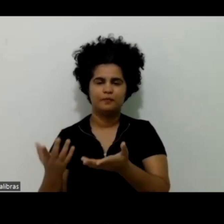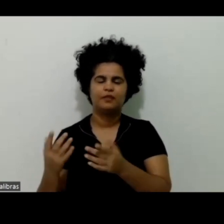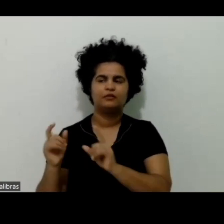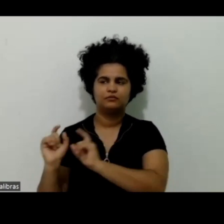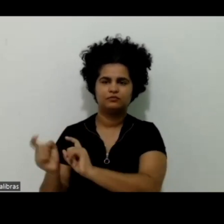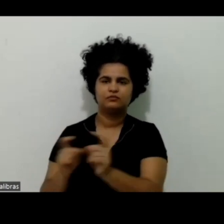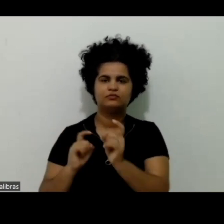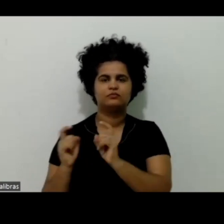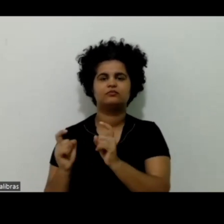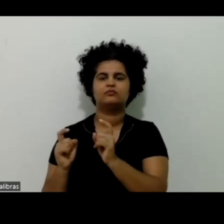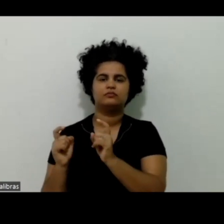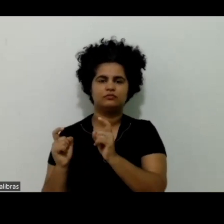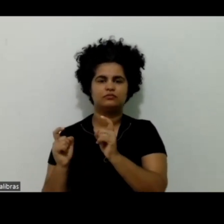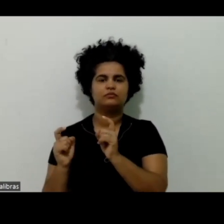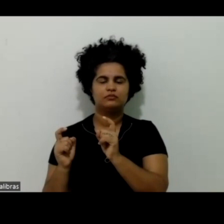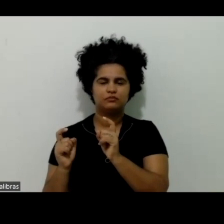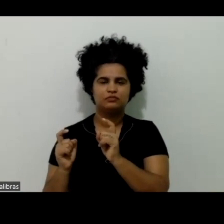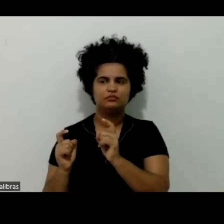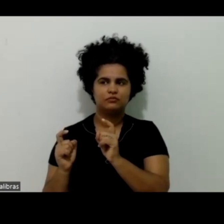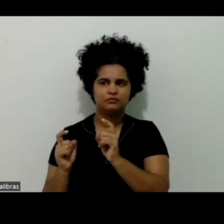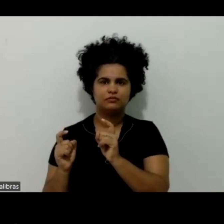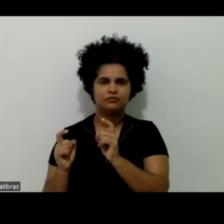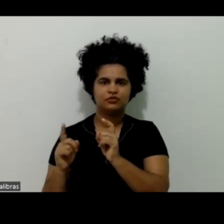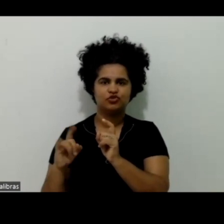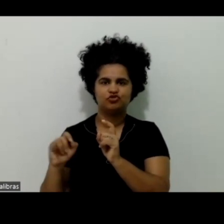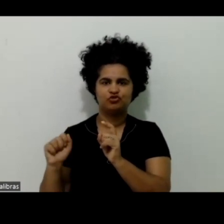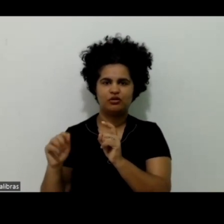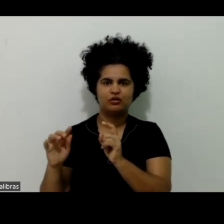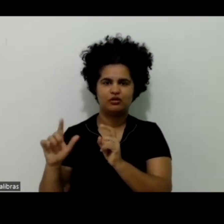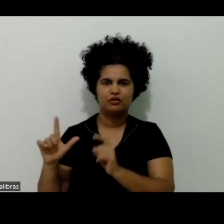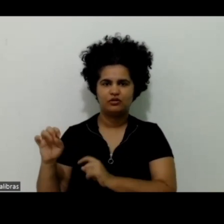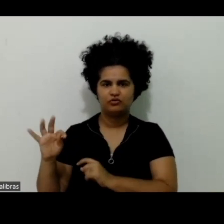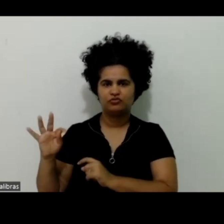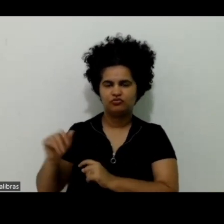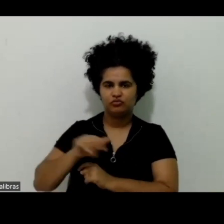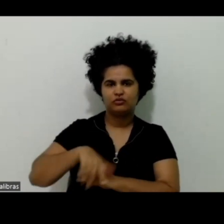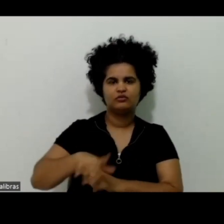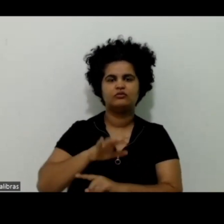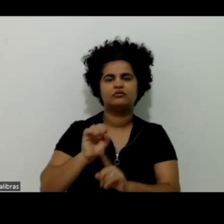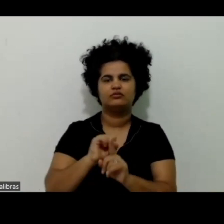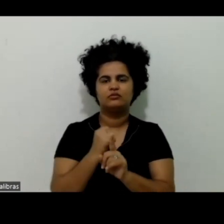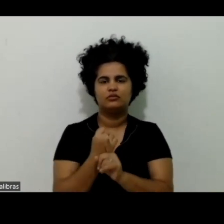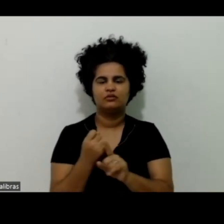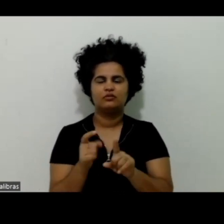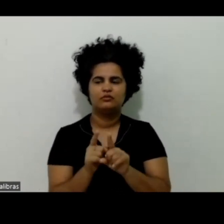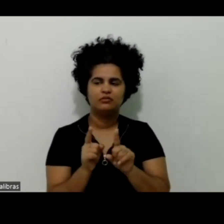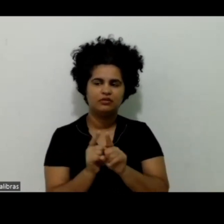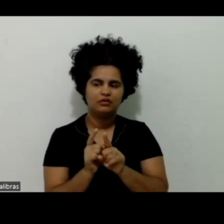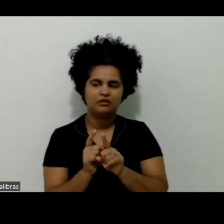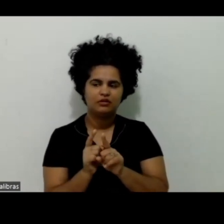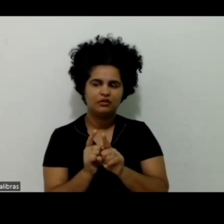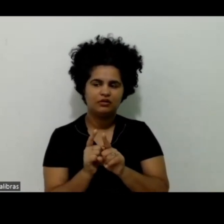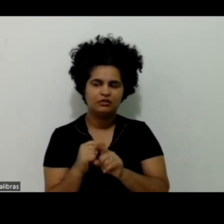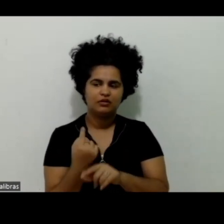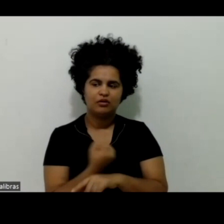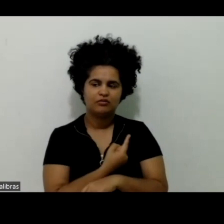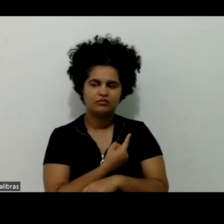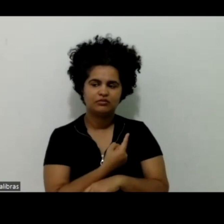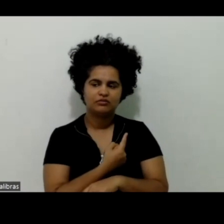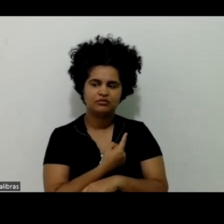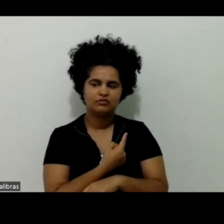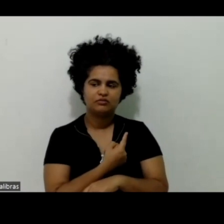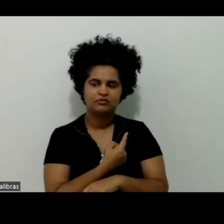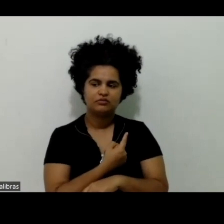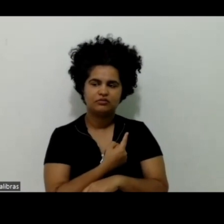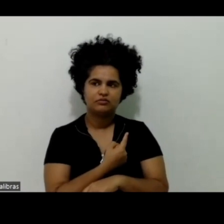avançando muito, né? Eu acho que o que nos falta também, né, obviamente também, né, nessa ideia, né, a gente, enquanto profissão, sendo coerente com o